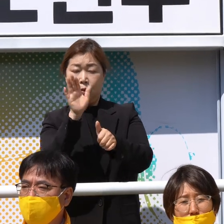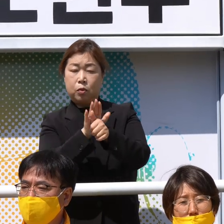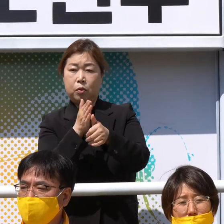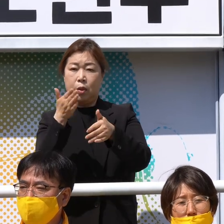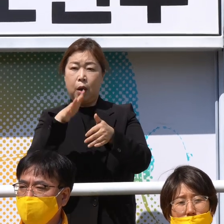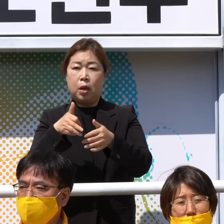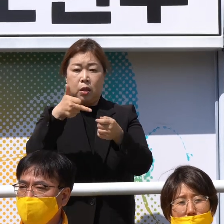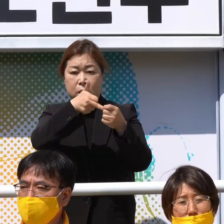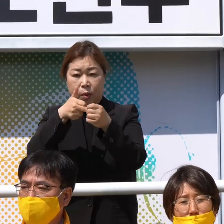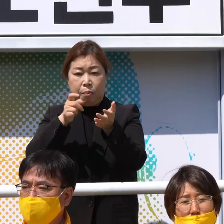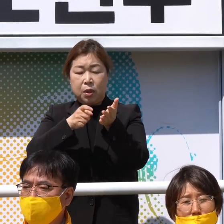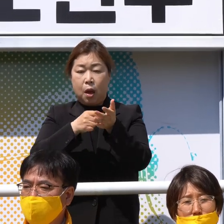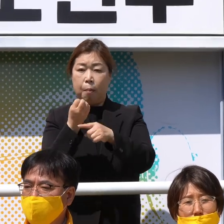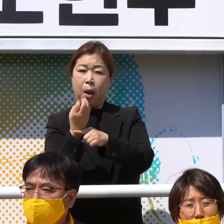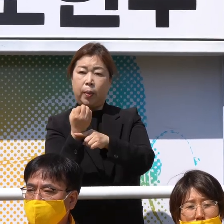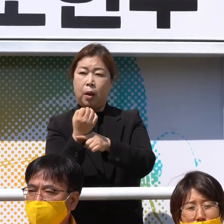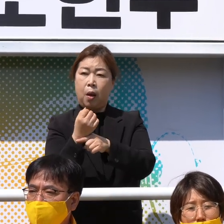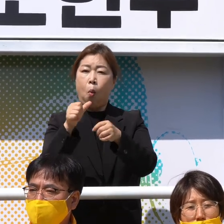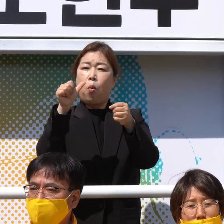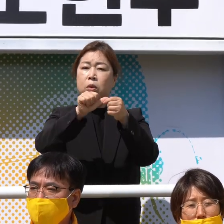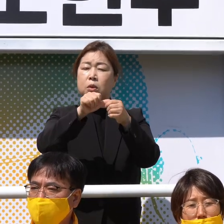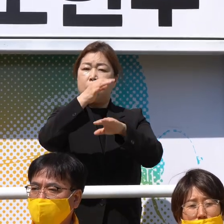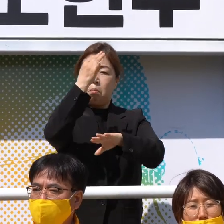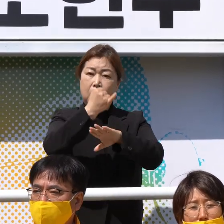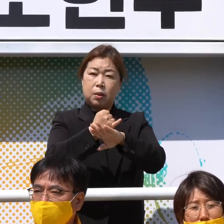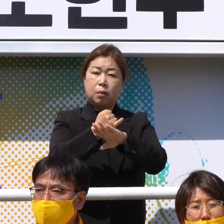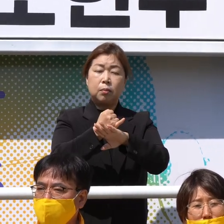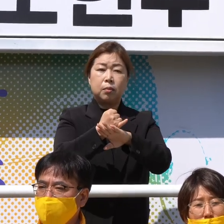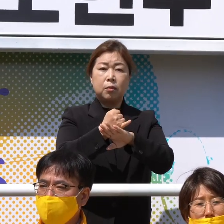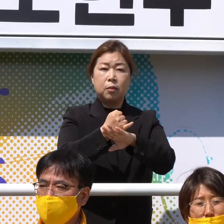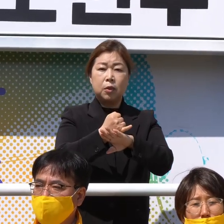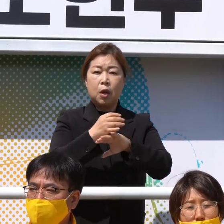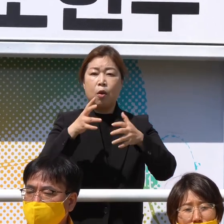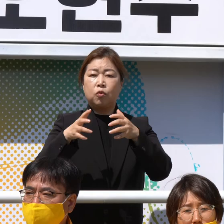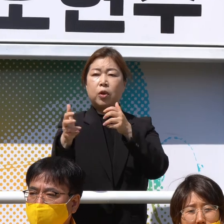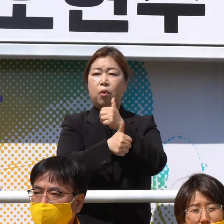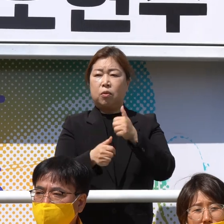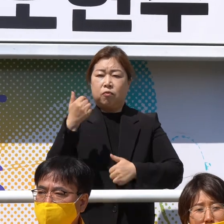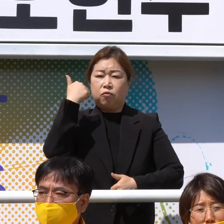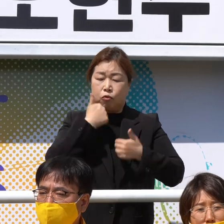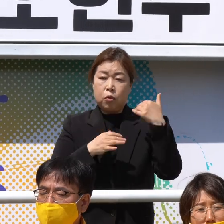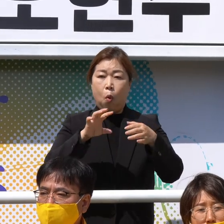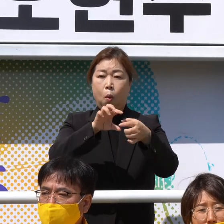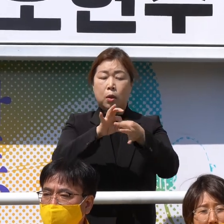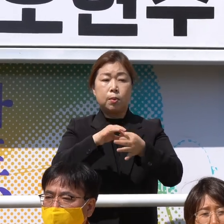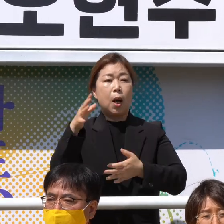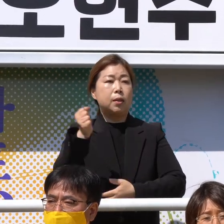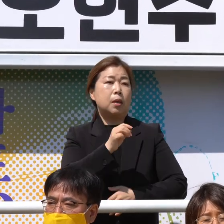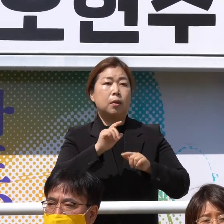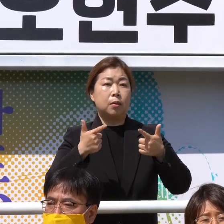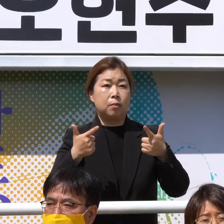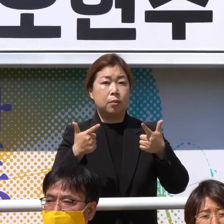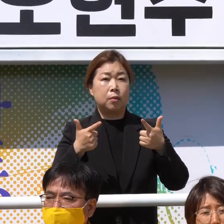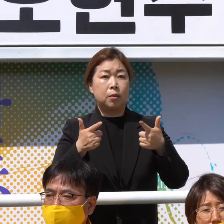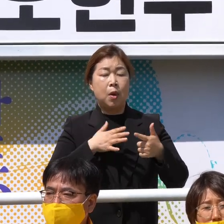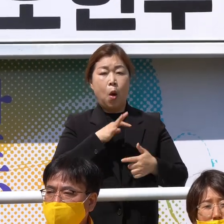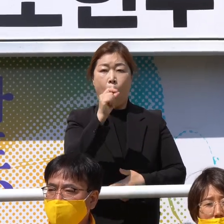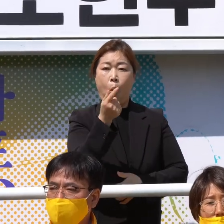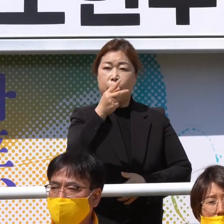CCTV 비상벨 5등급 받아놓고 국회의원들 아무도 이 문제에 관심 가지지 않습니다. 저